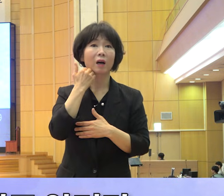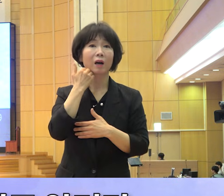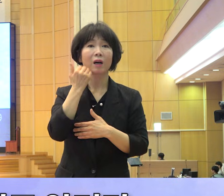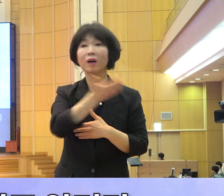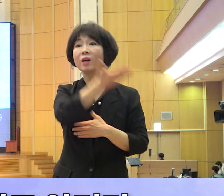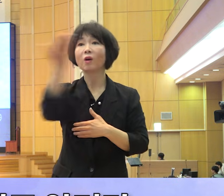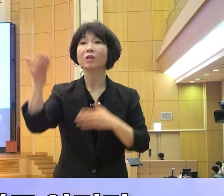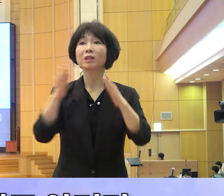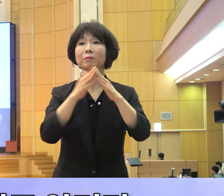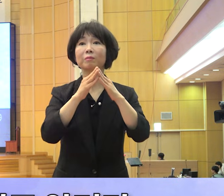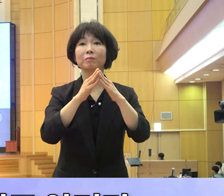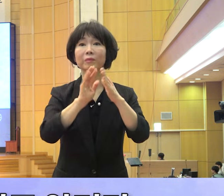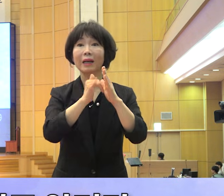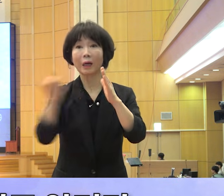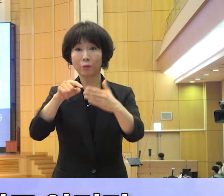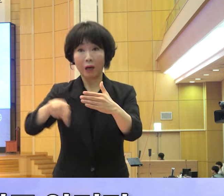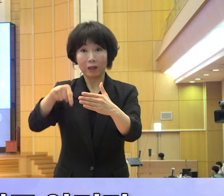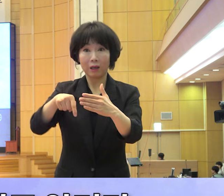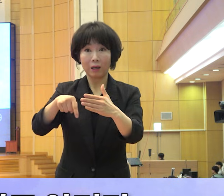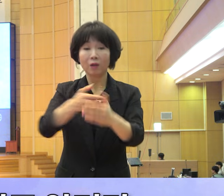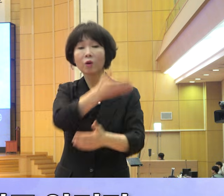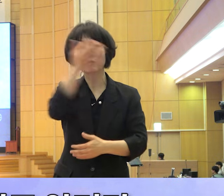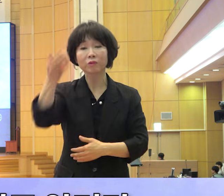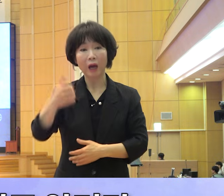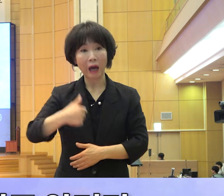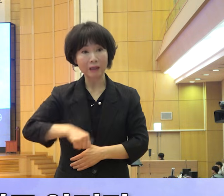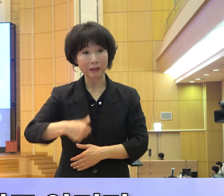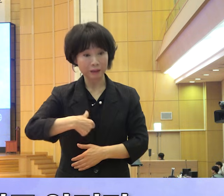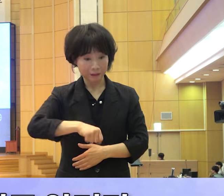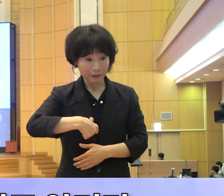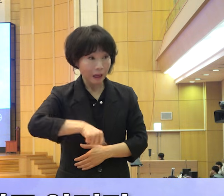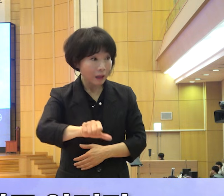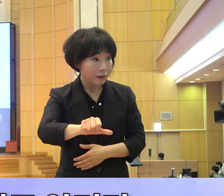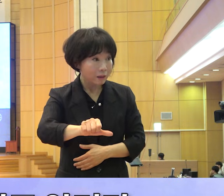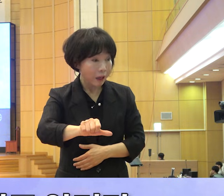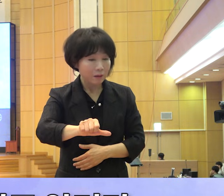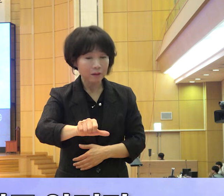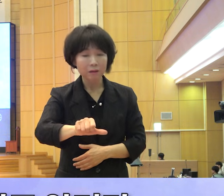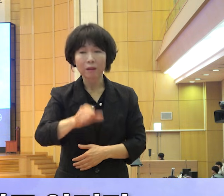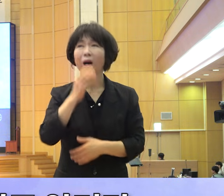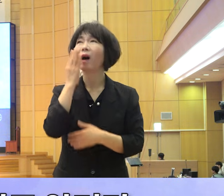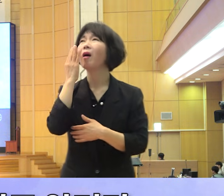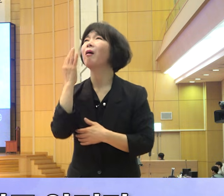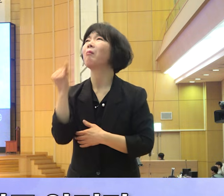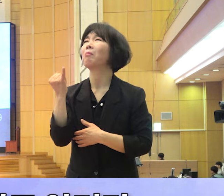여러분 가정의 아들이 떡을 달라고 하면